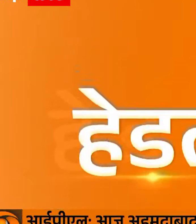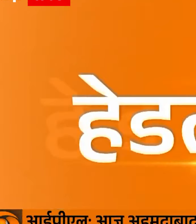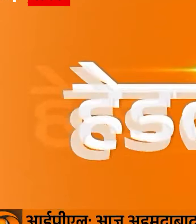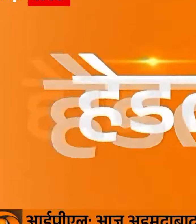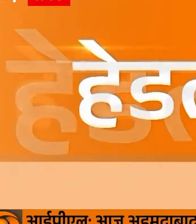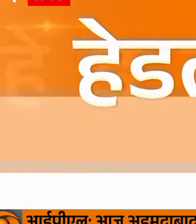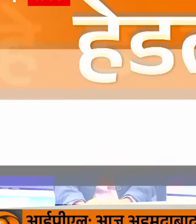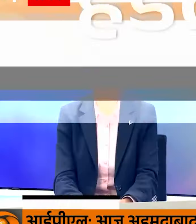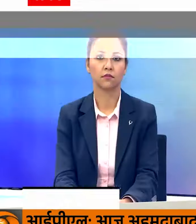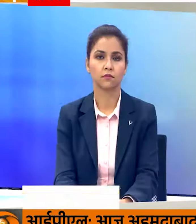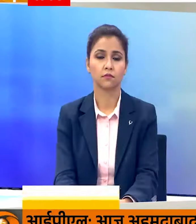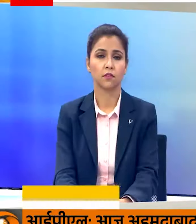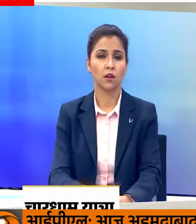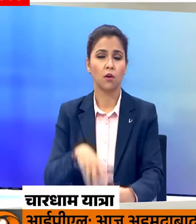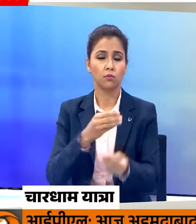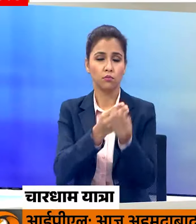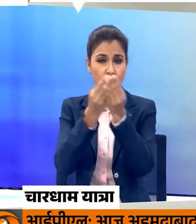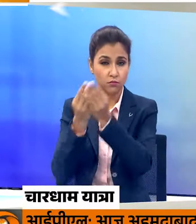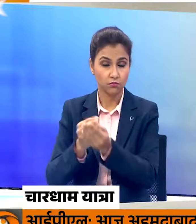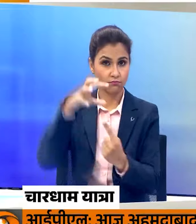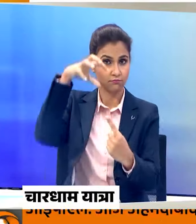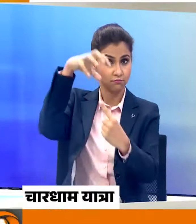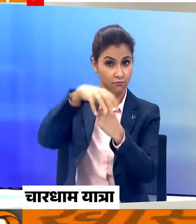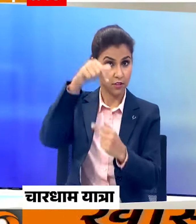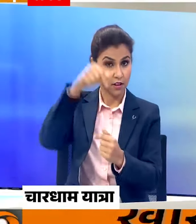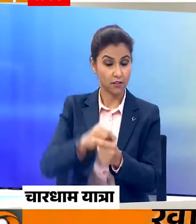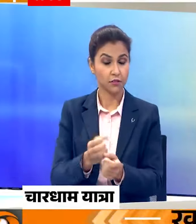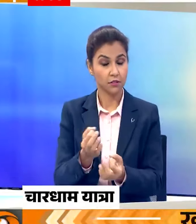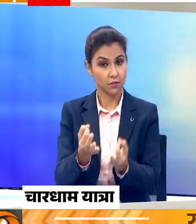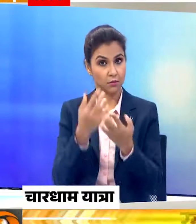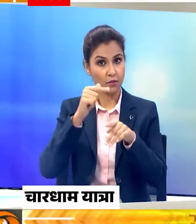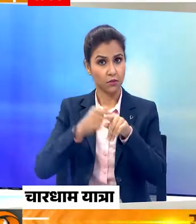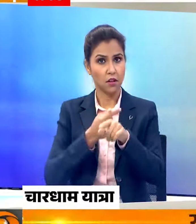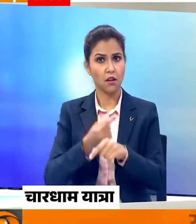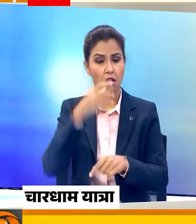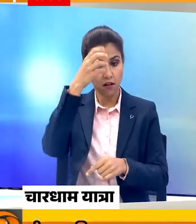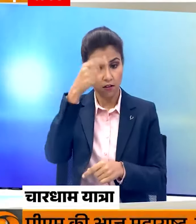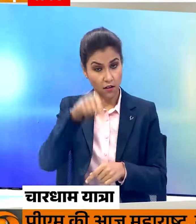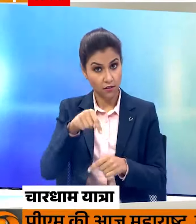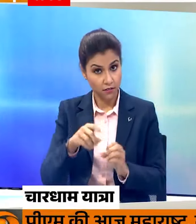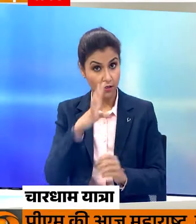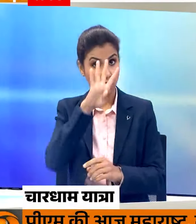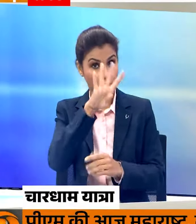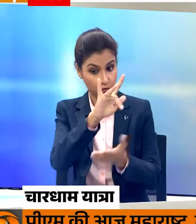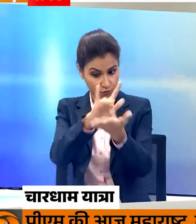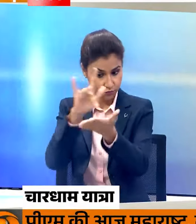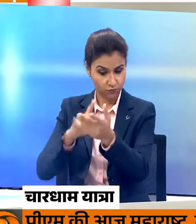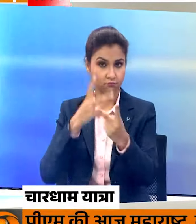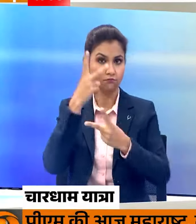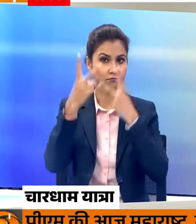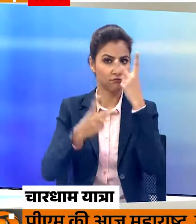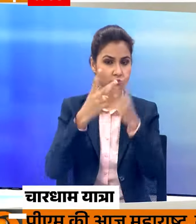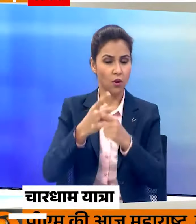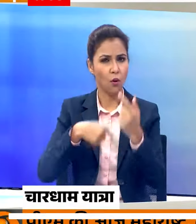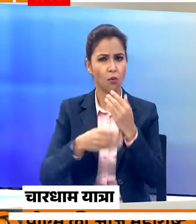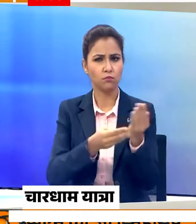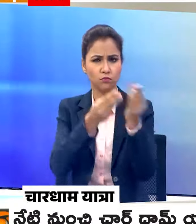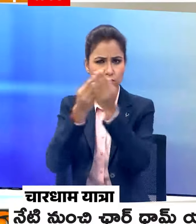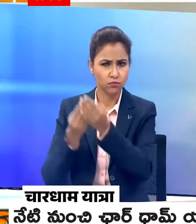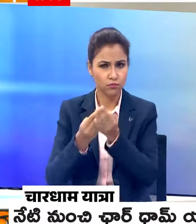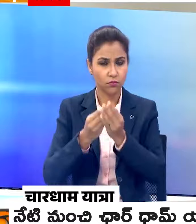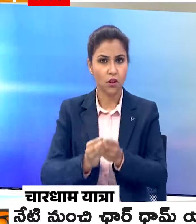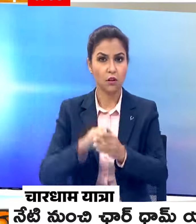दाखिल अक्षय तृतीय के शुभ अवसर पर त से चारधाम यात्रा की शुरुआत श्रद्धालुओं के लिए खुलेंगे